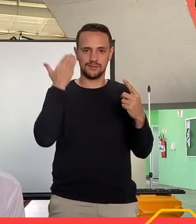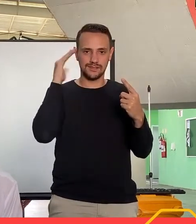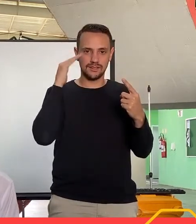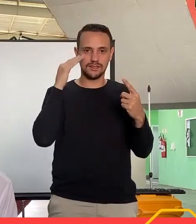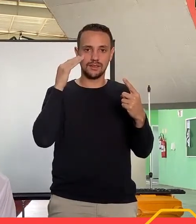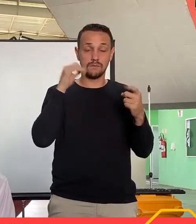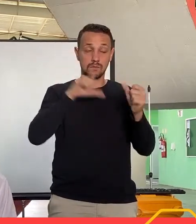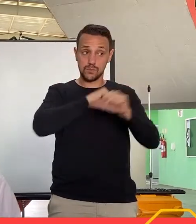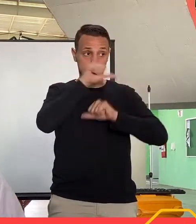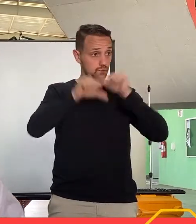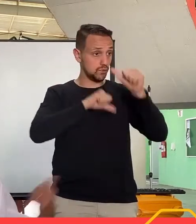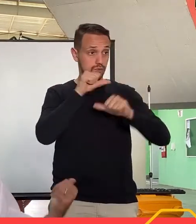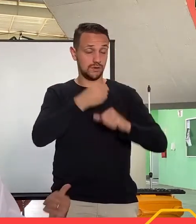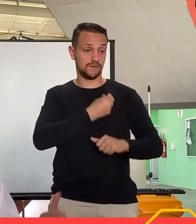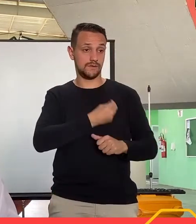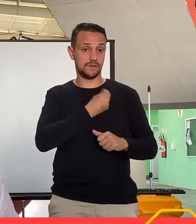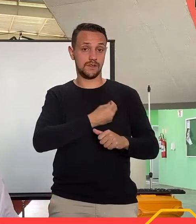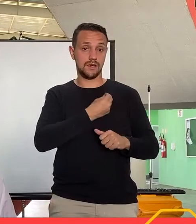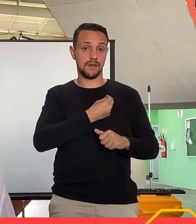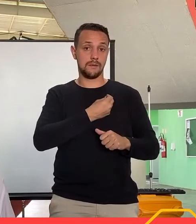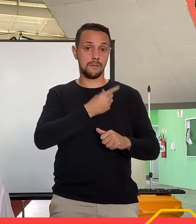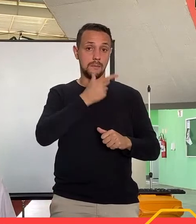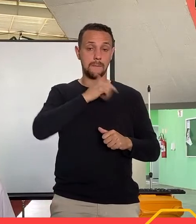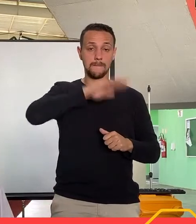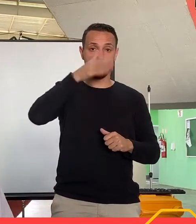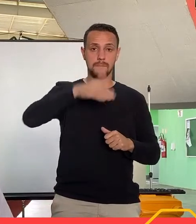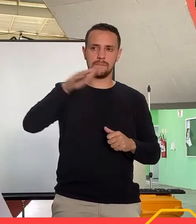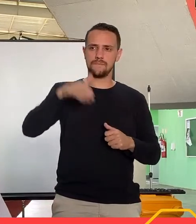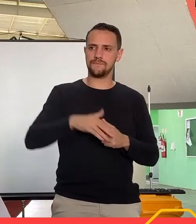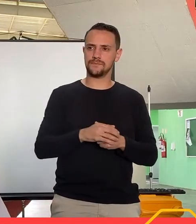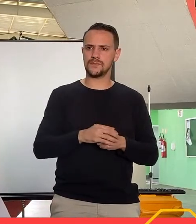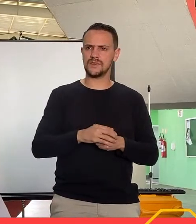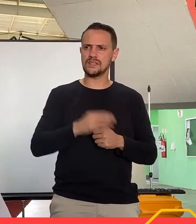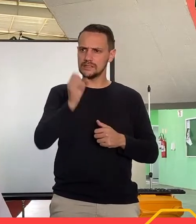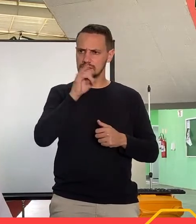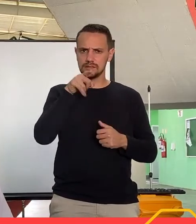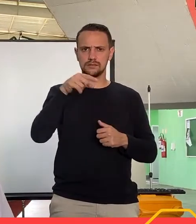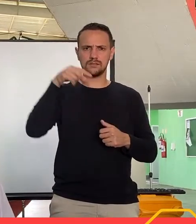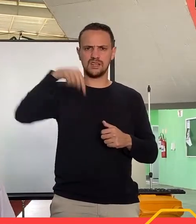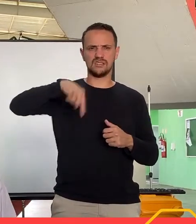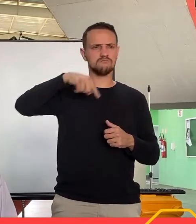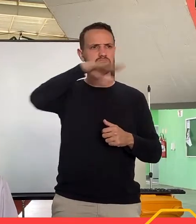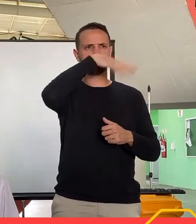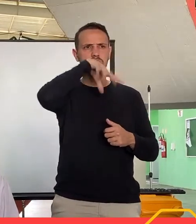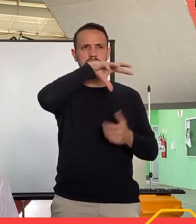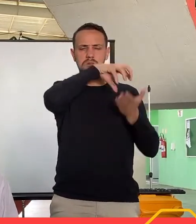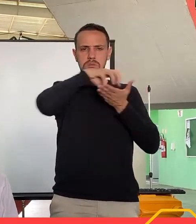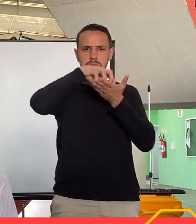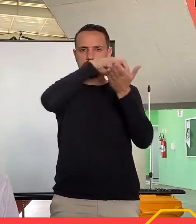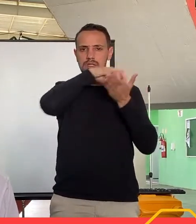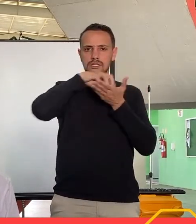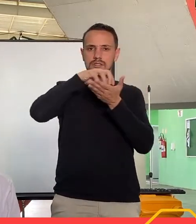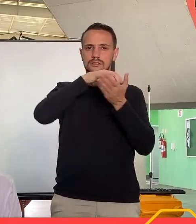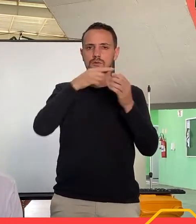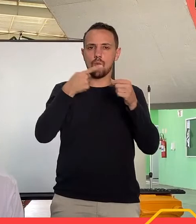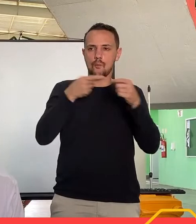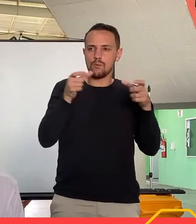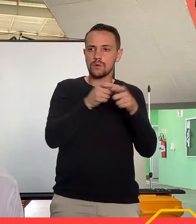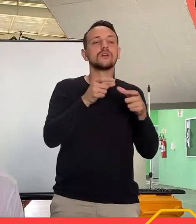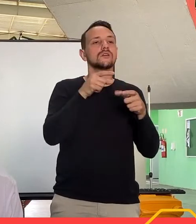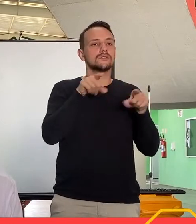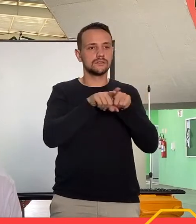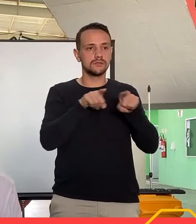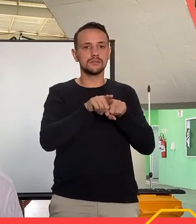qualidade de vida no litoral. Quando você vai aqui, vem para o interior e faz essa pergunta, para quem está de